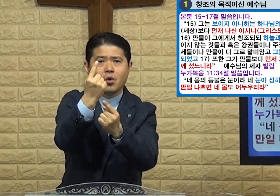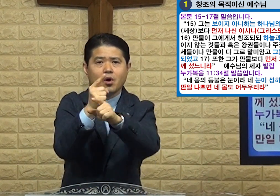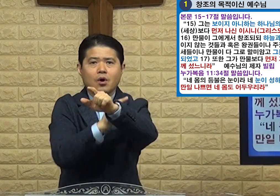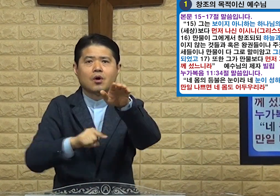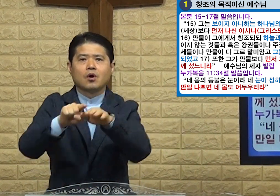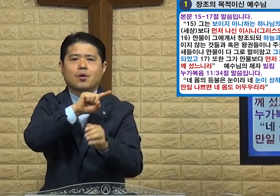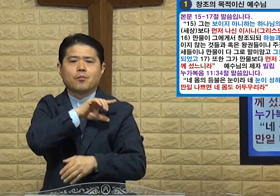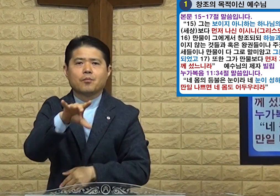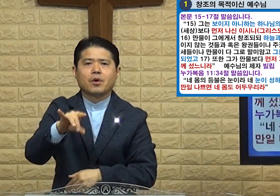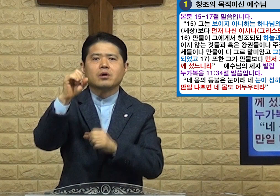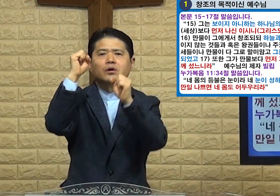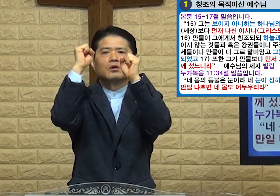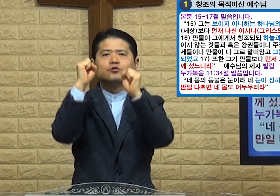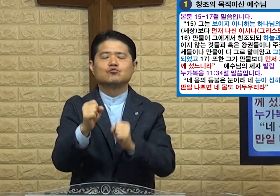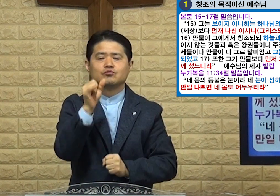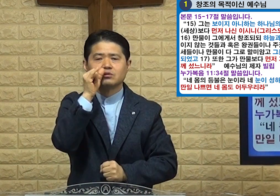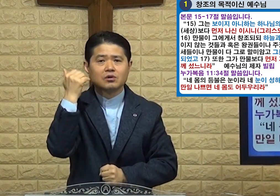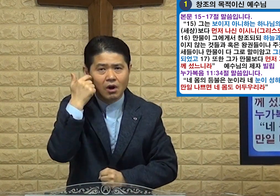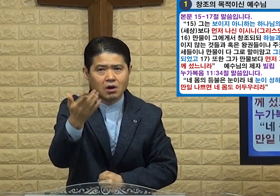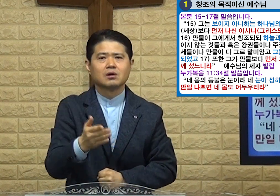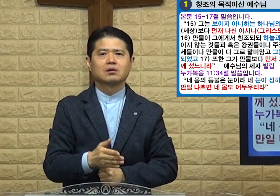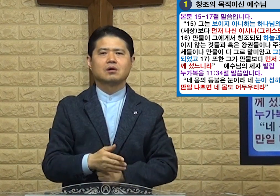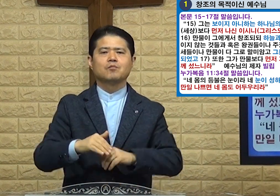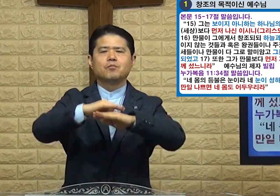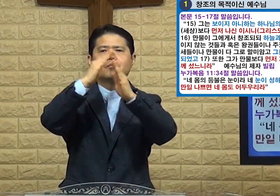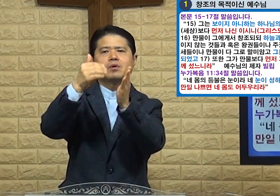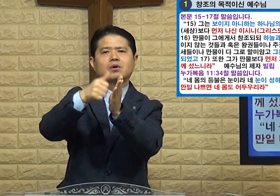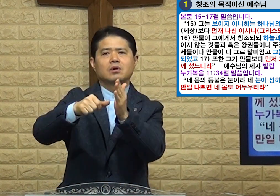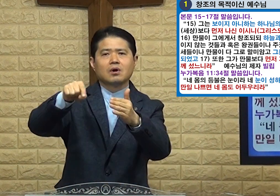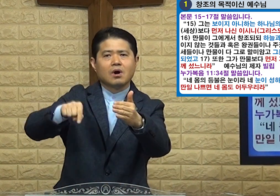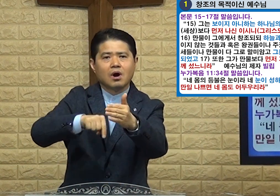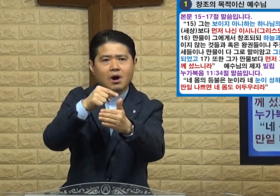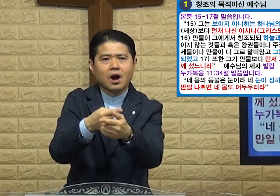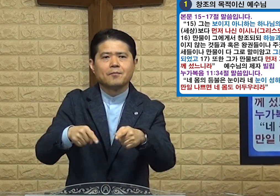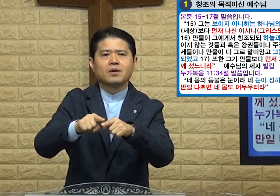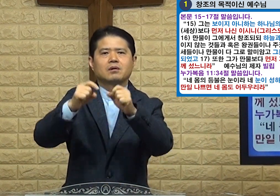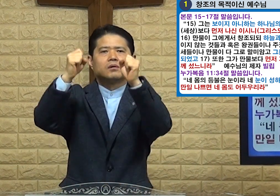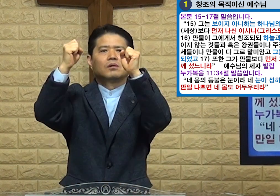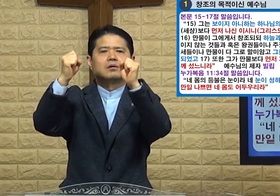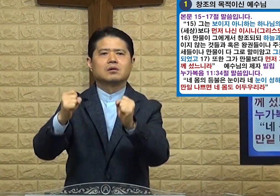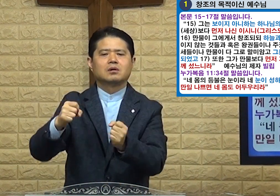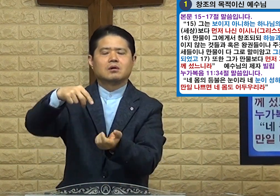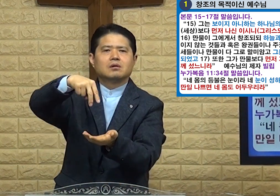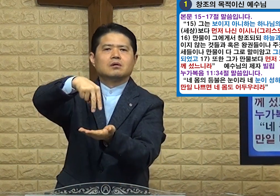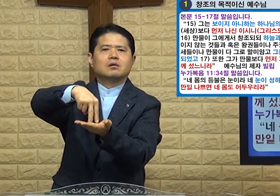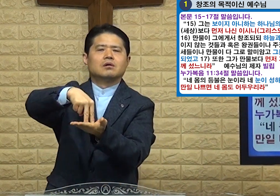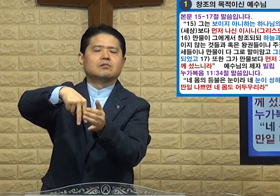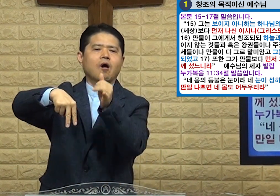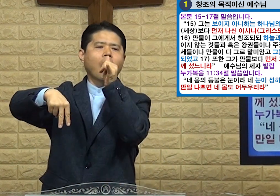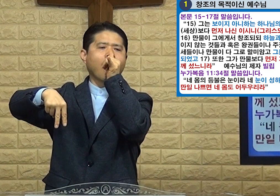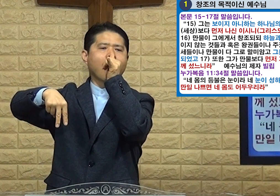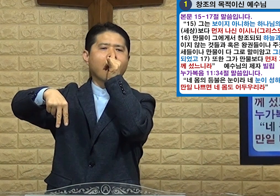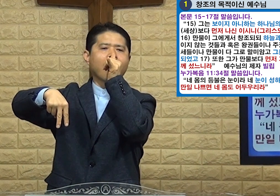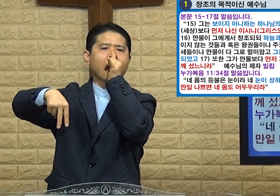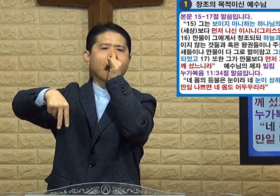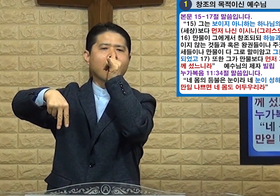예수님이 만물보다 먼저 계시고 이 만물이 그 안에 함께 섰느니라.